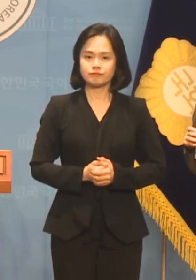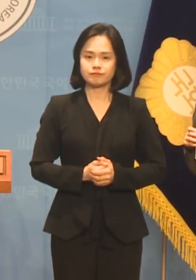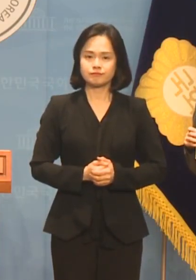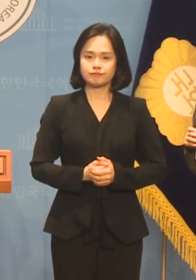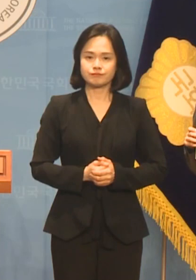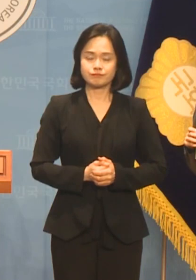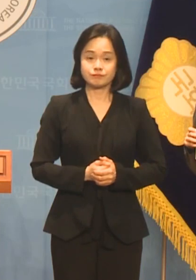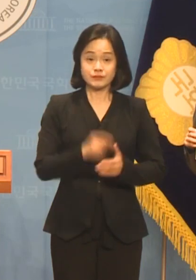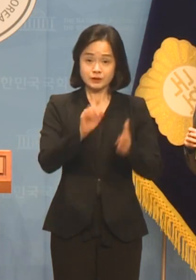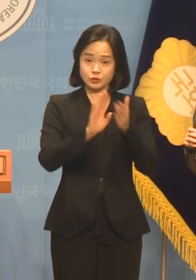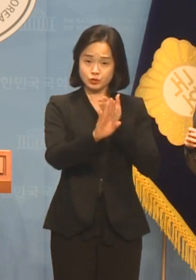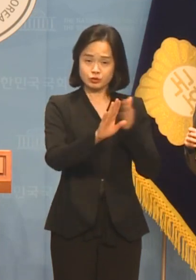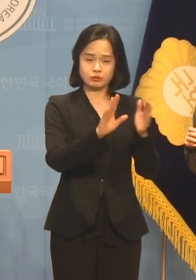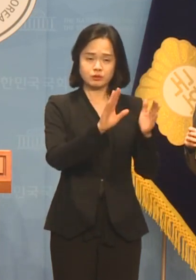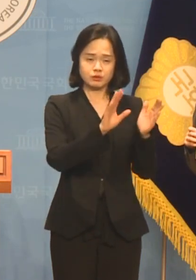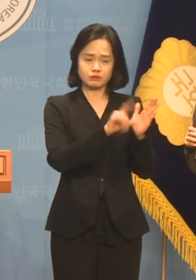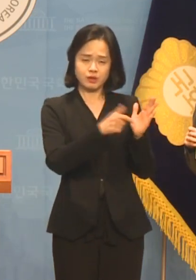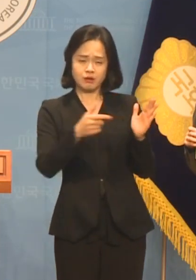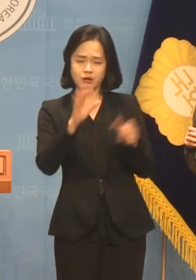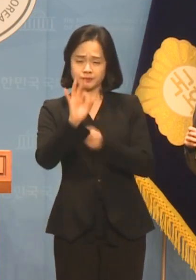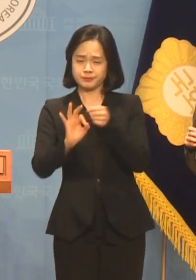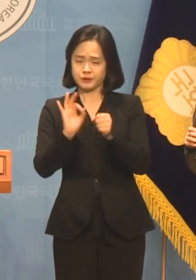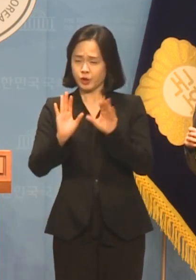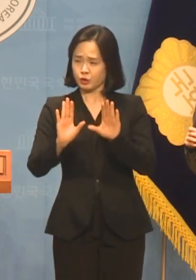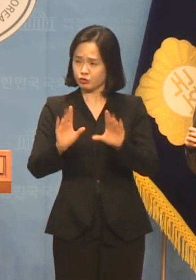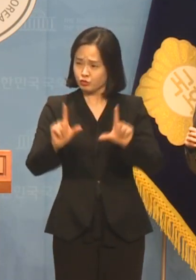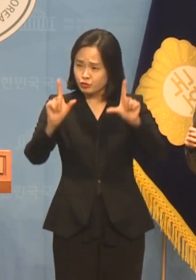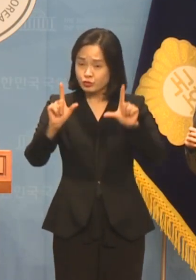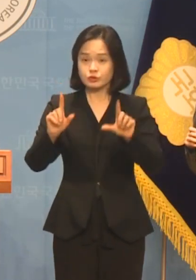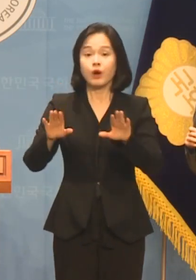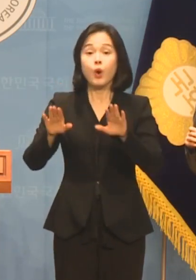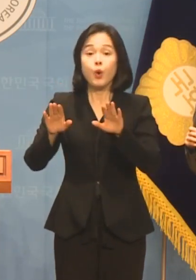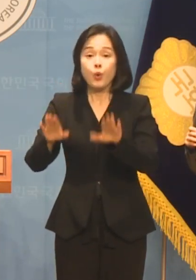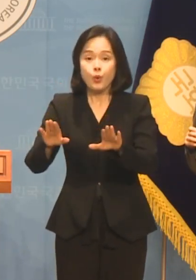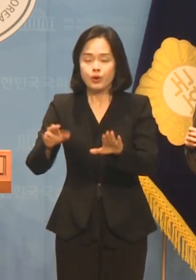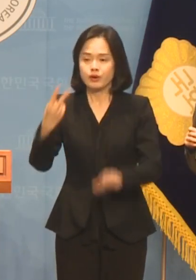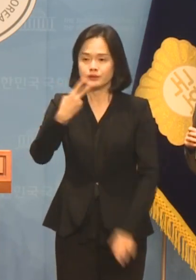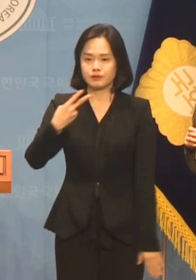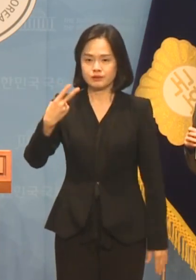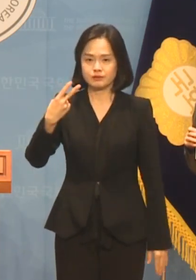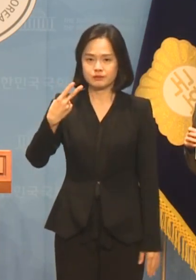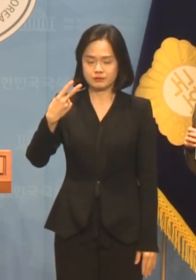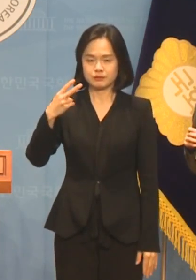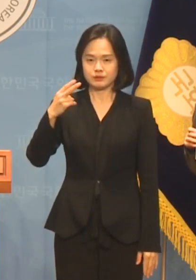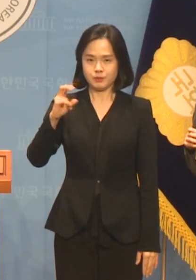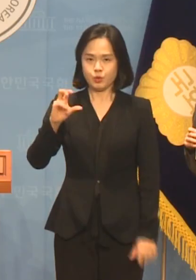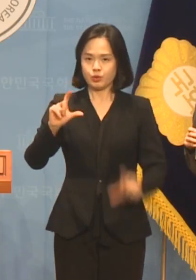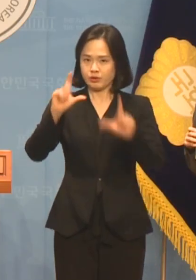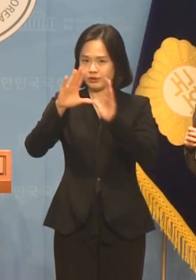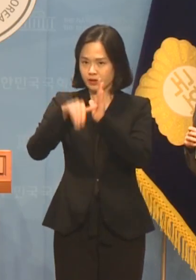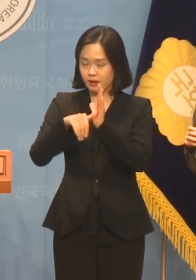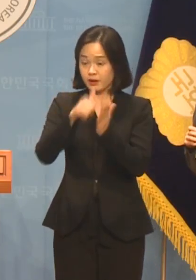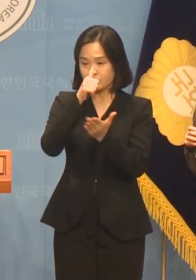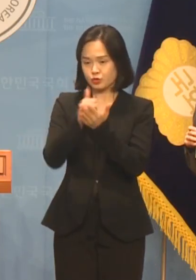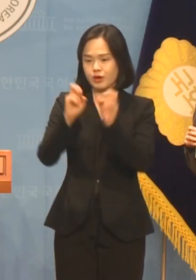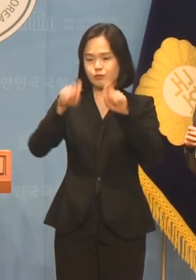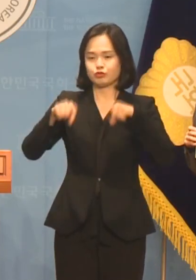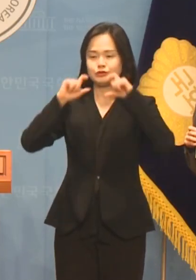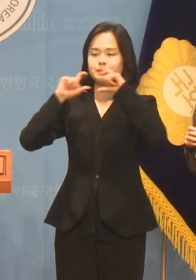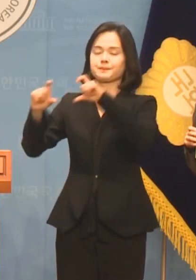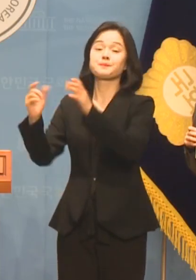10년이 넘게 걸려서 드디어 무죄가 났습니다. 그런데 걱정이 있습니다. 검찰이 또